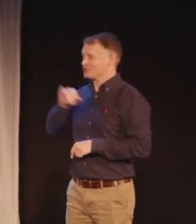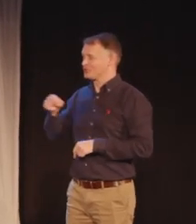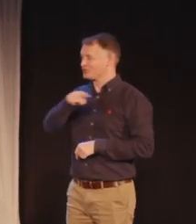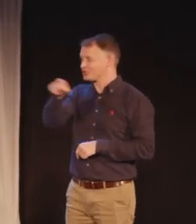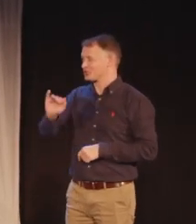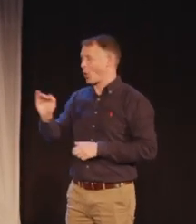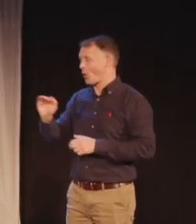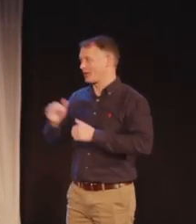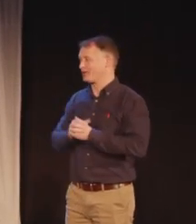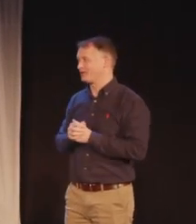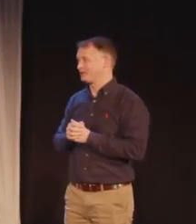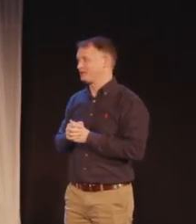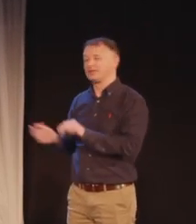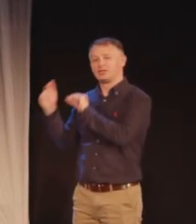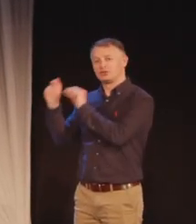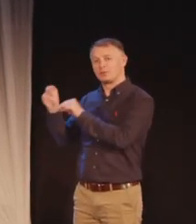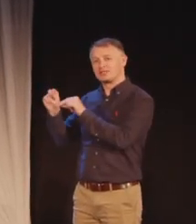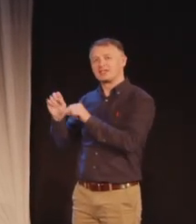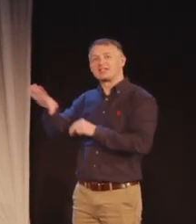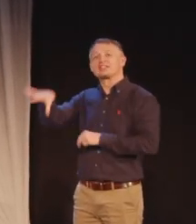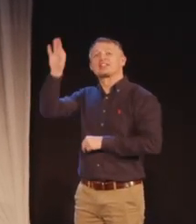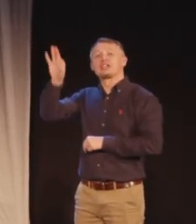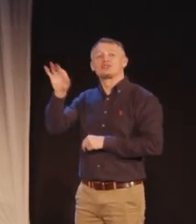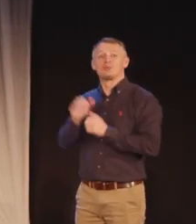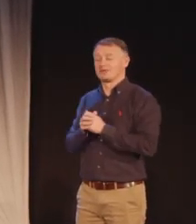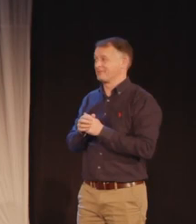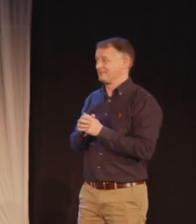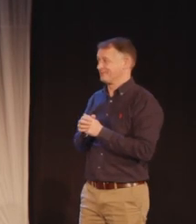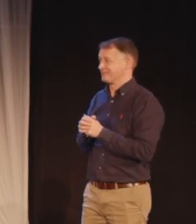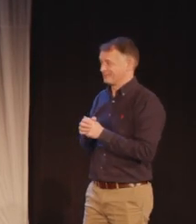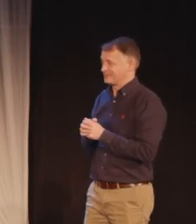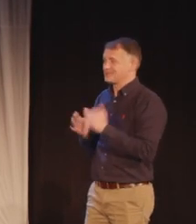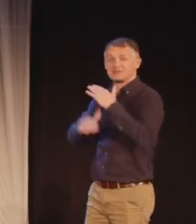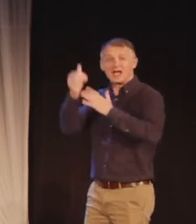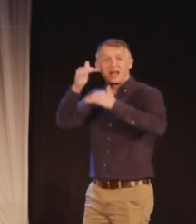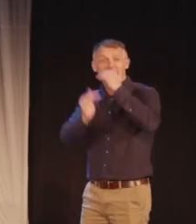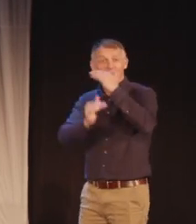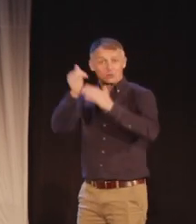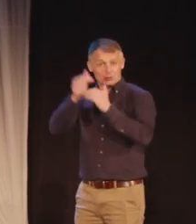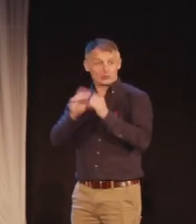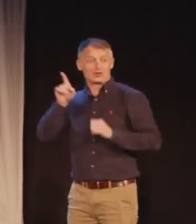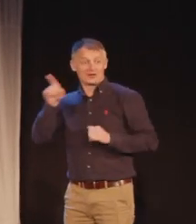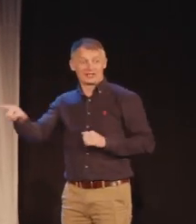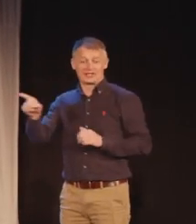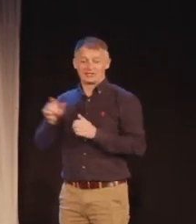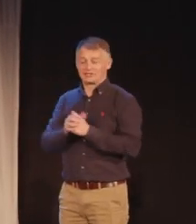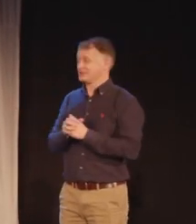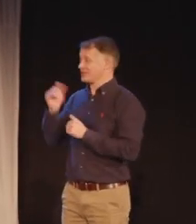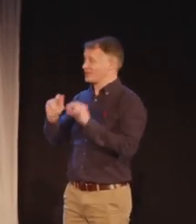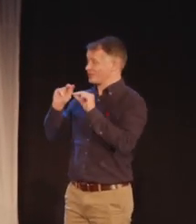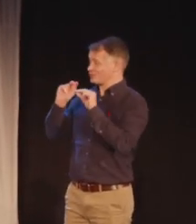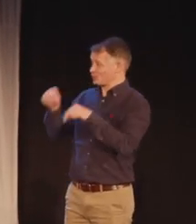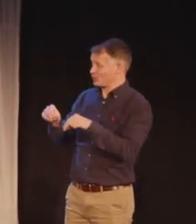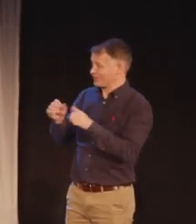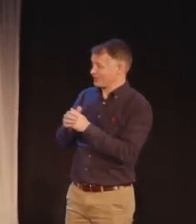copii îndrumați să-și descopere menirea în așa măsură încât să ni se pare